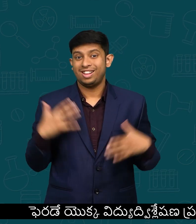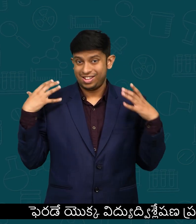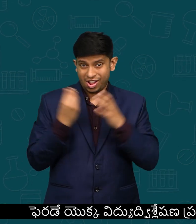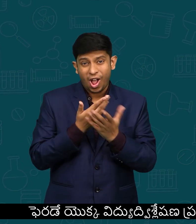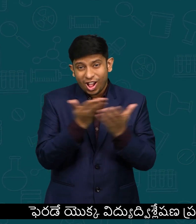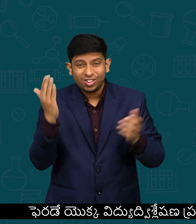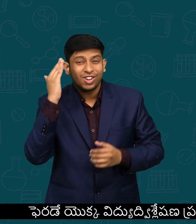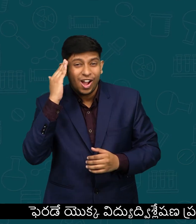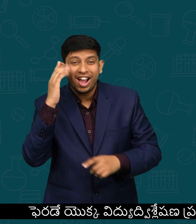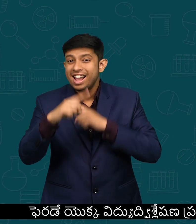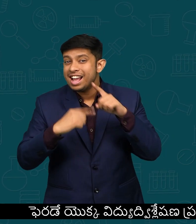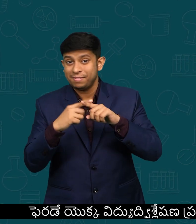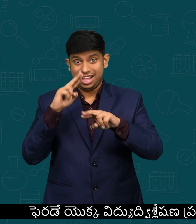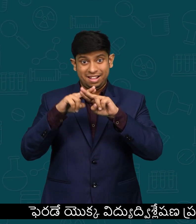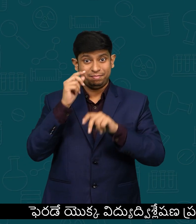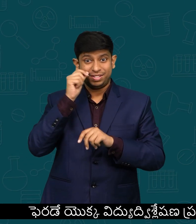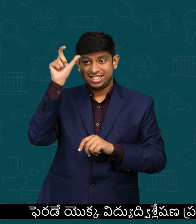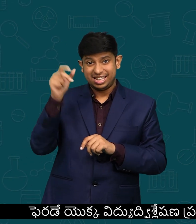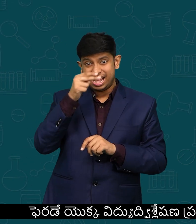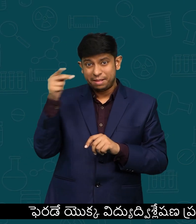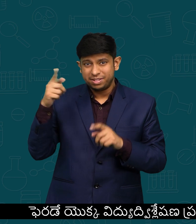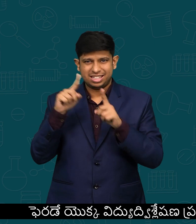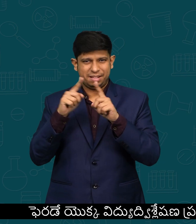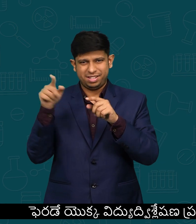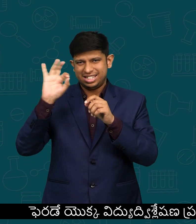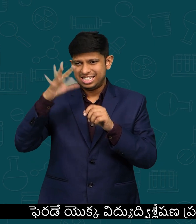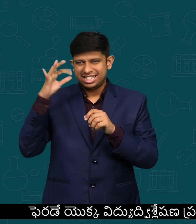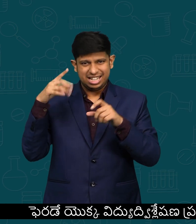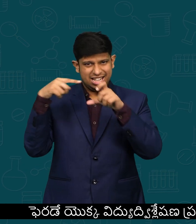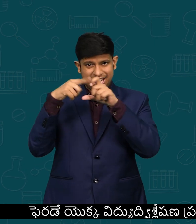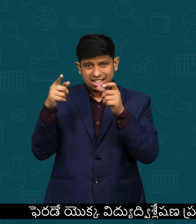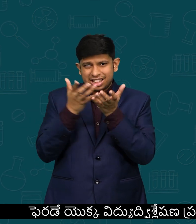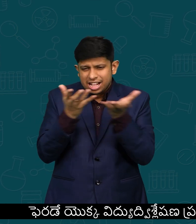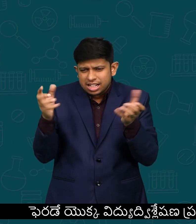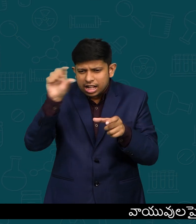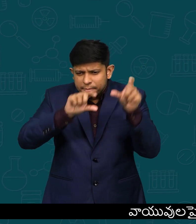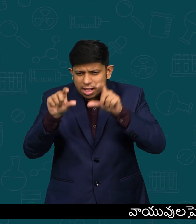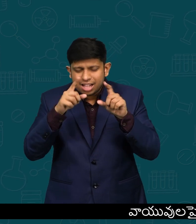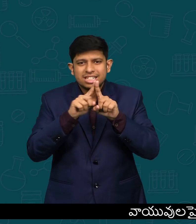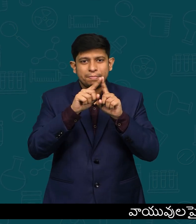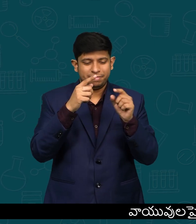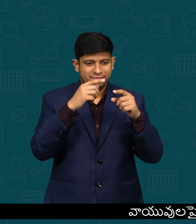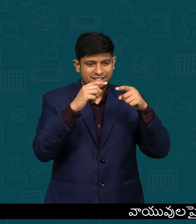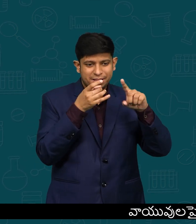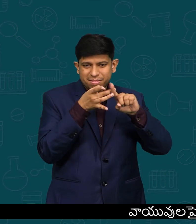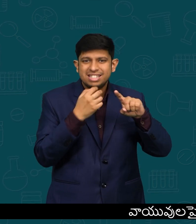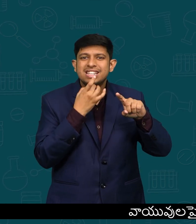ఫెరడే యొక్క విద్యుత్ విశ్లేషణ ప్రయోగాల గురించి మనందరికీ తెలుసు. వాయువులపై ఇతర ప్రయోగాలు